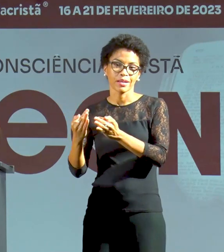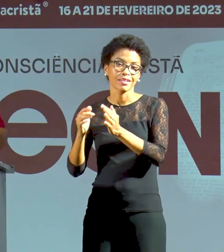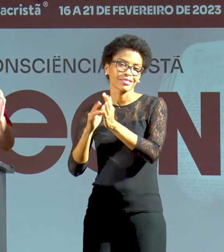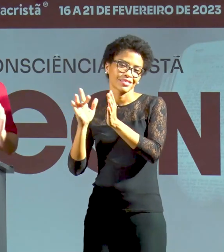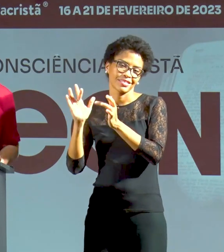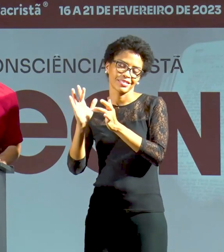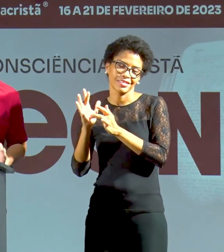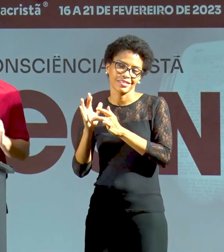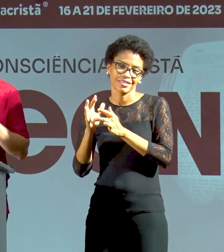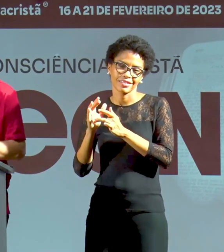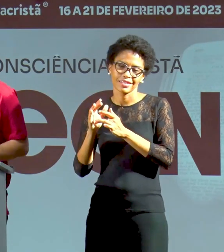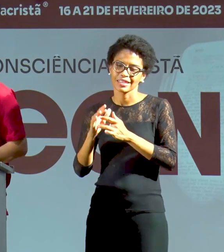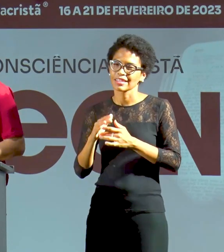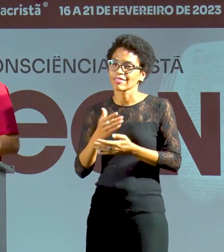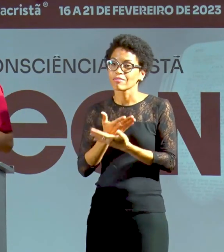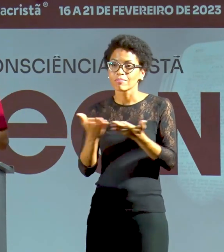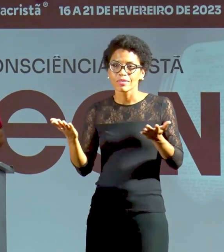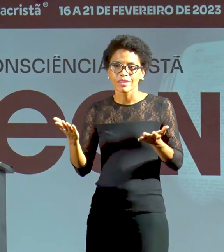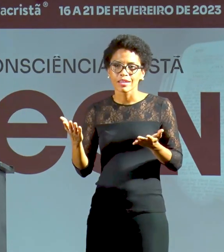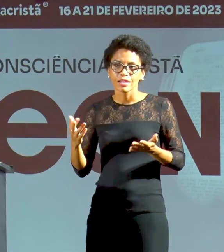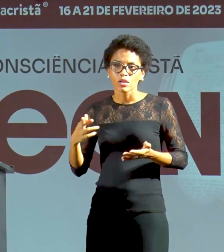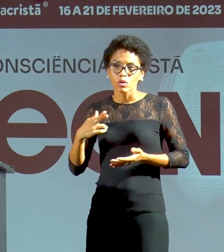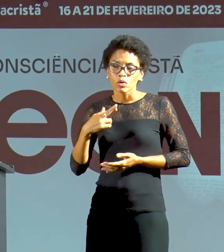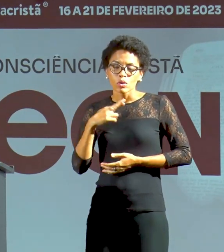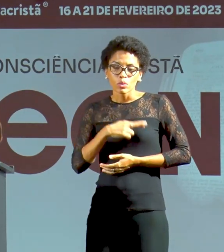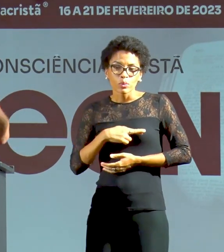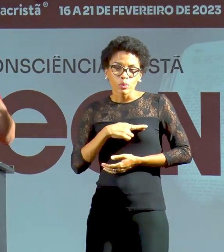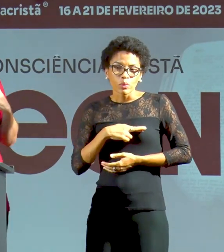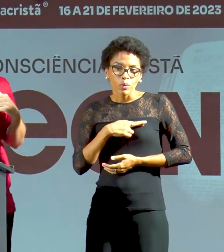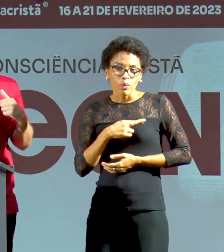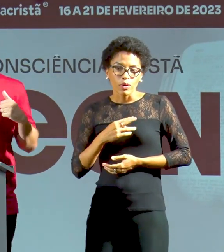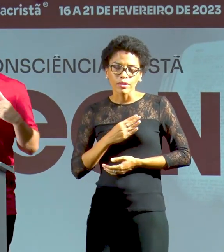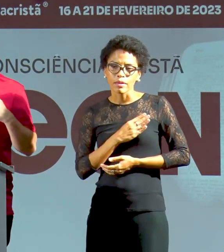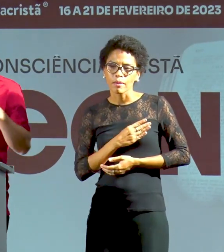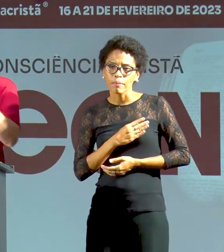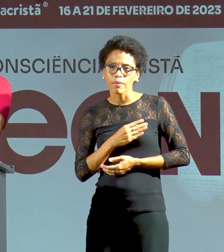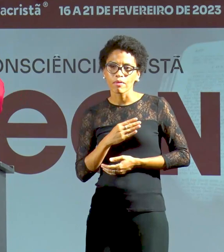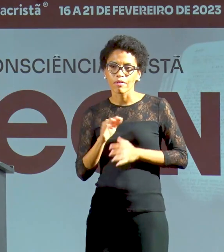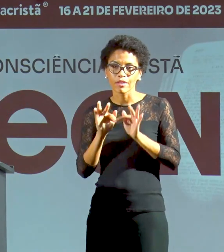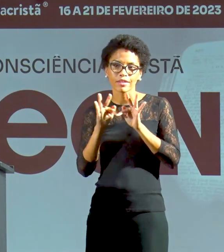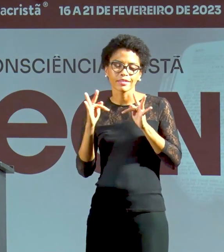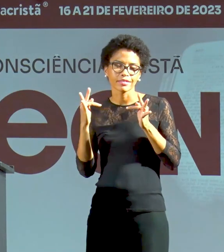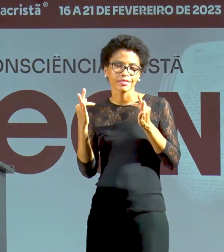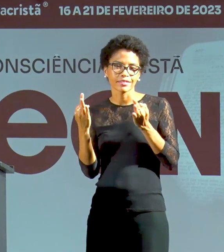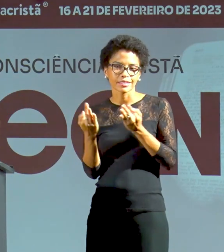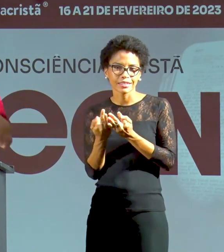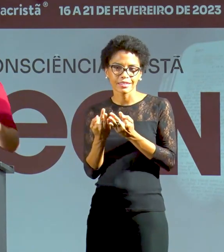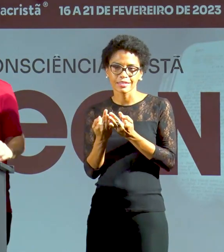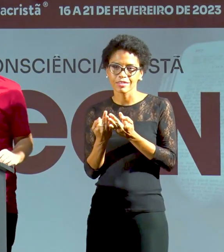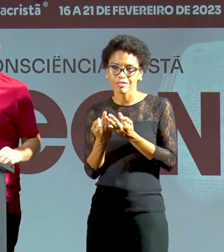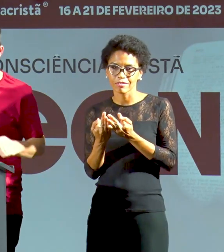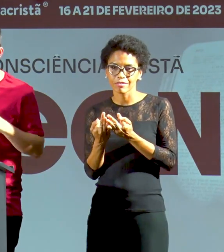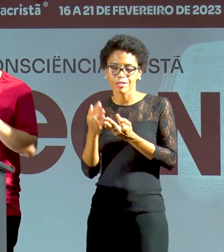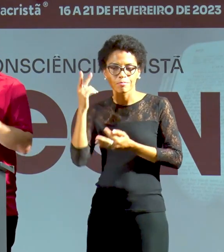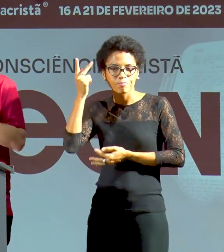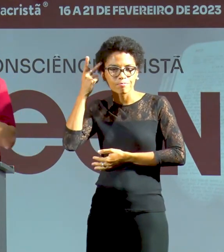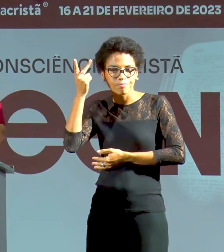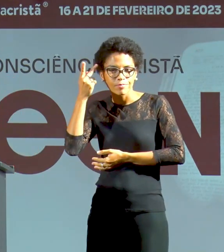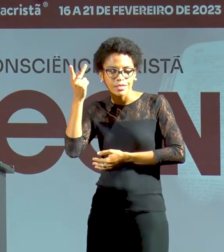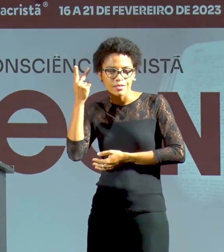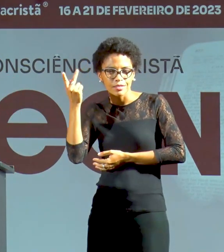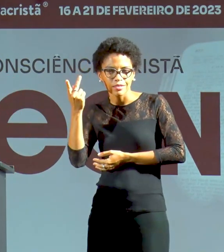a história de Rute e de Boaz pessoal do louvor vai tocar mais uma se for pode subir aí eu tô finalizando